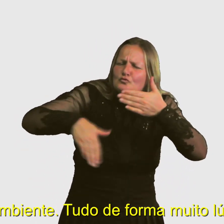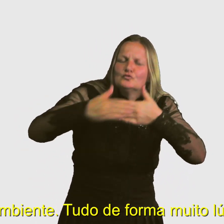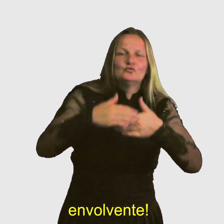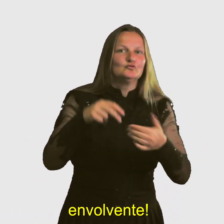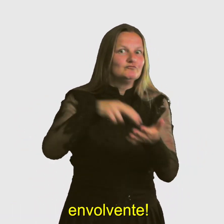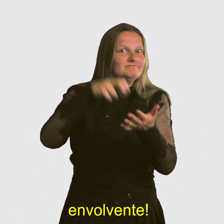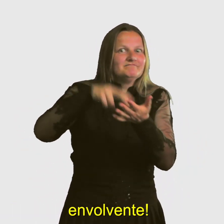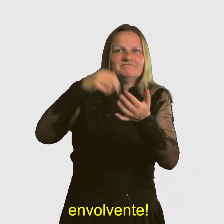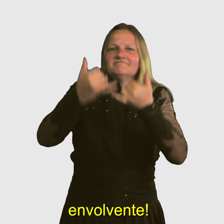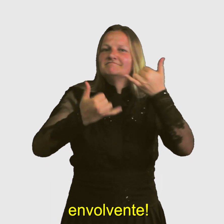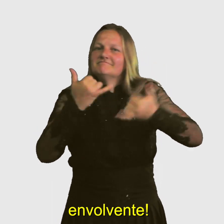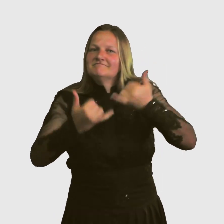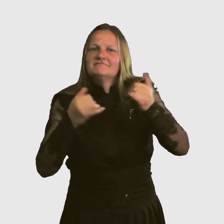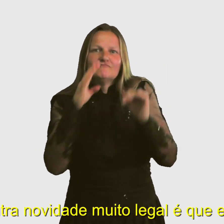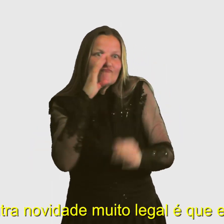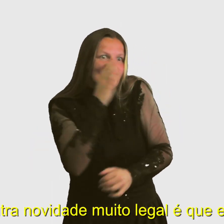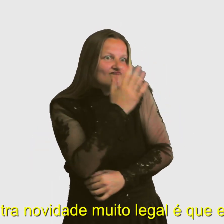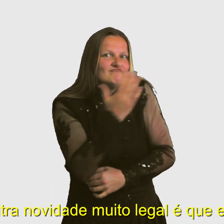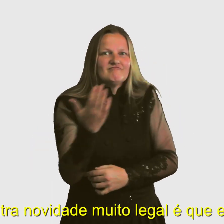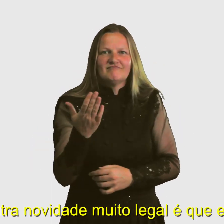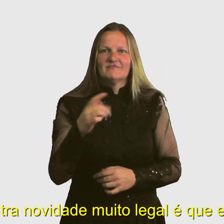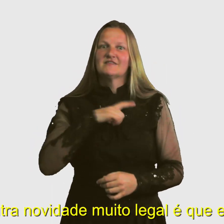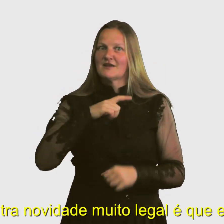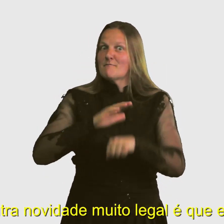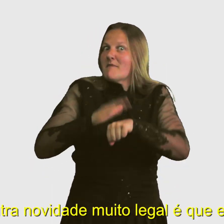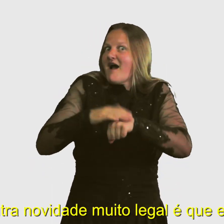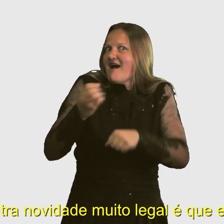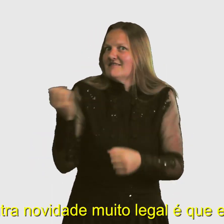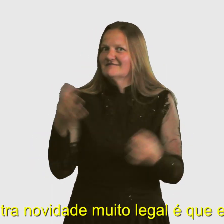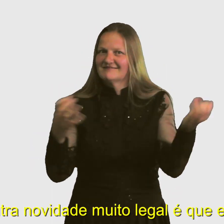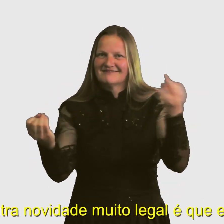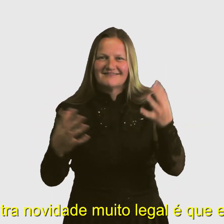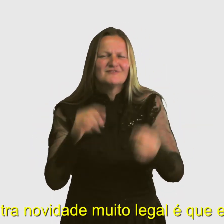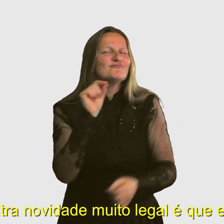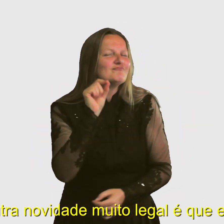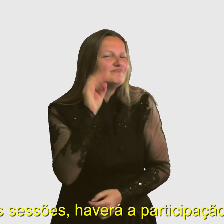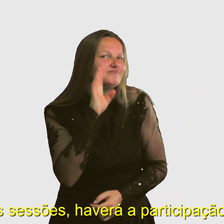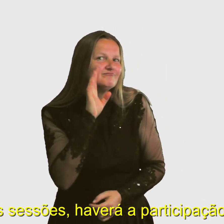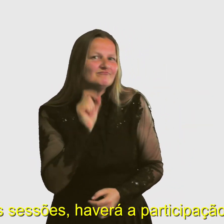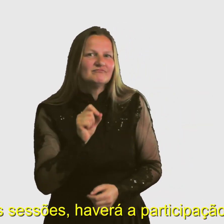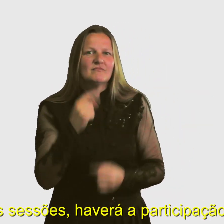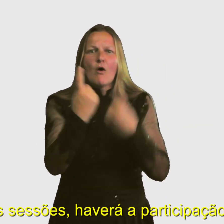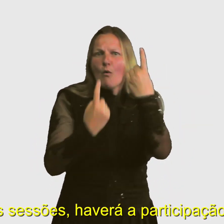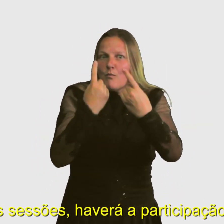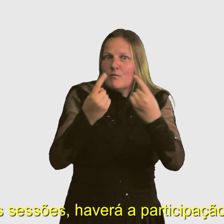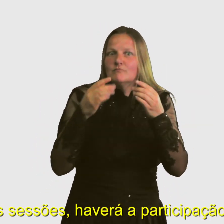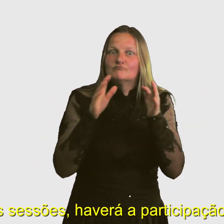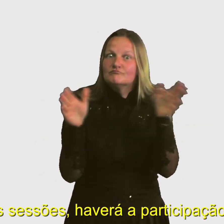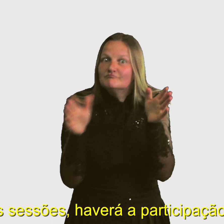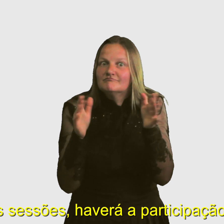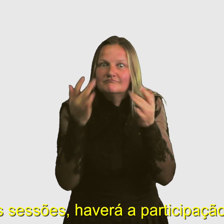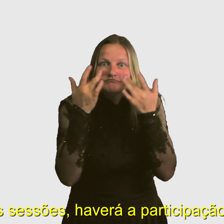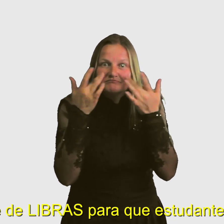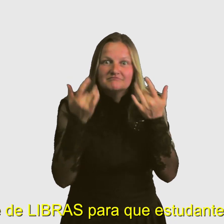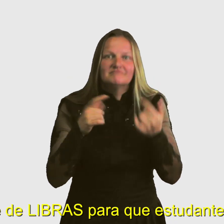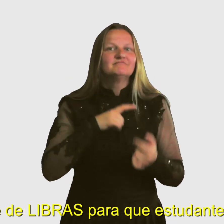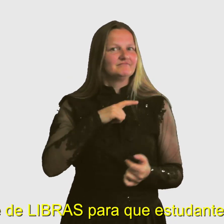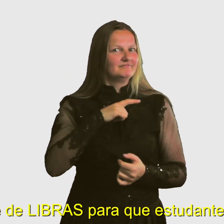lúdica e envolvente. Ah, outra novidade muito legal é que em algumas sessões haverá participação de um intérprete de